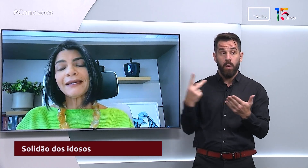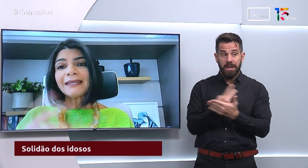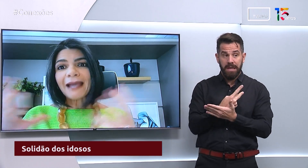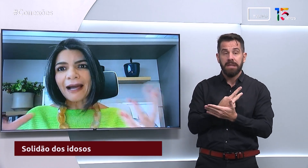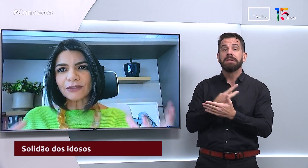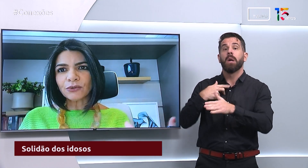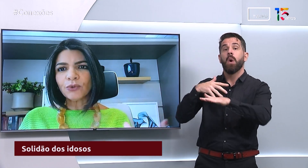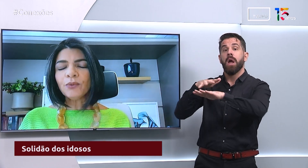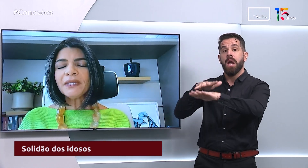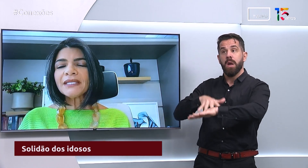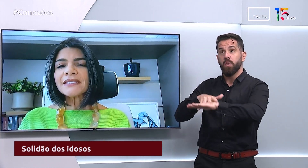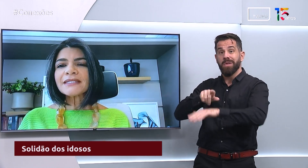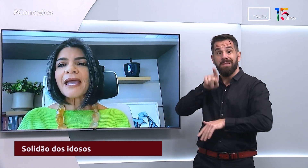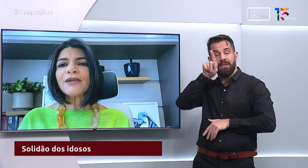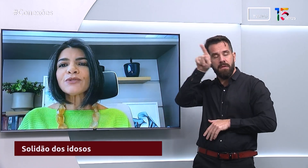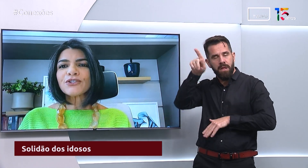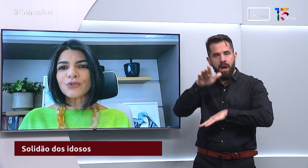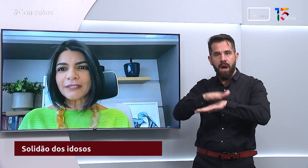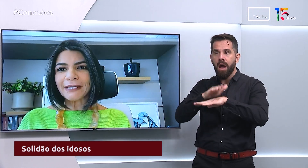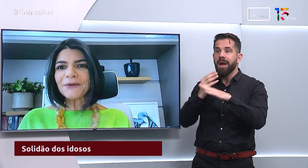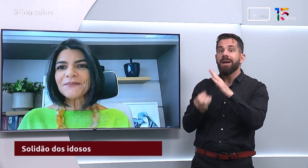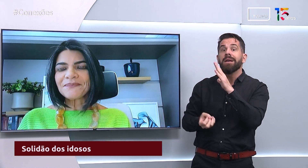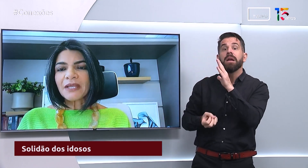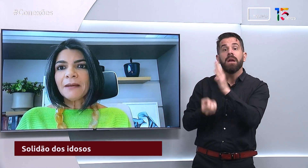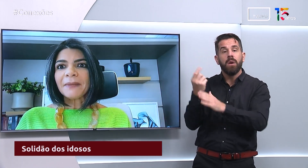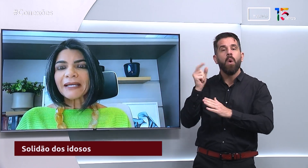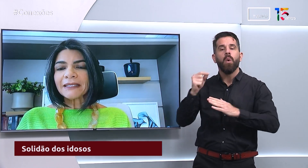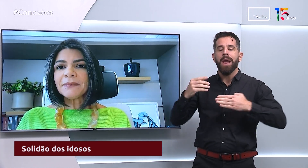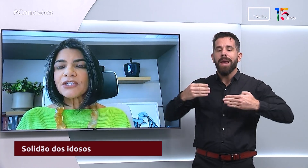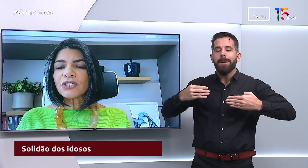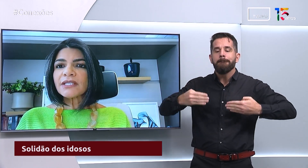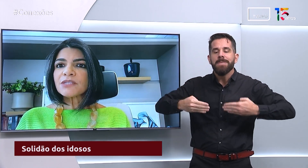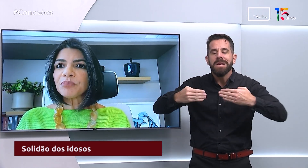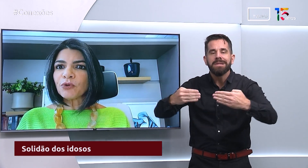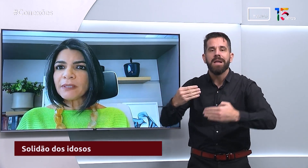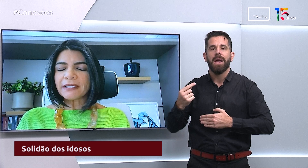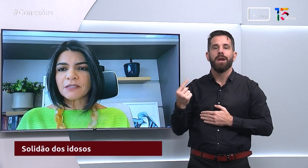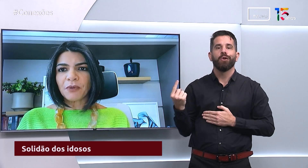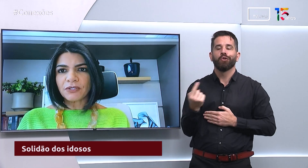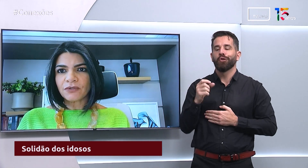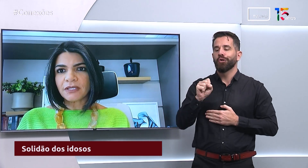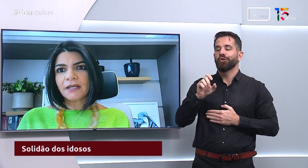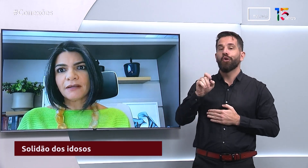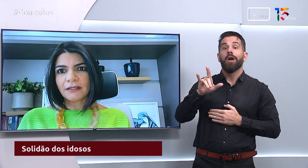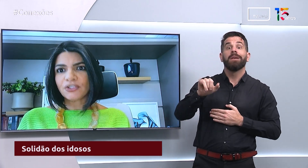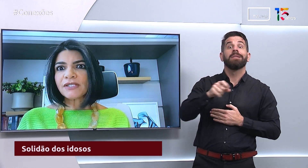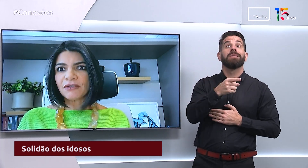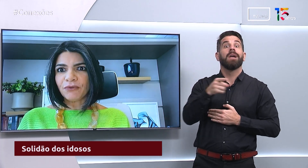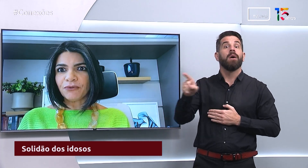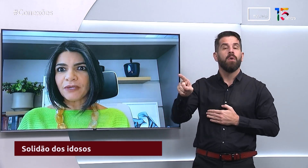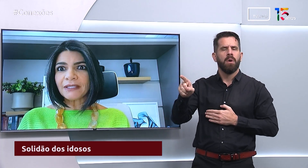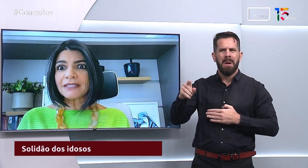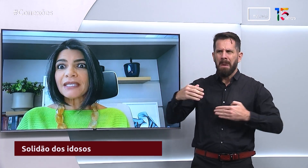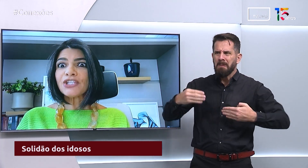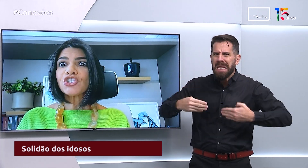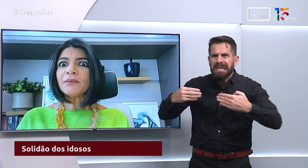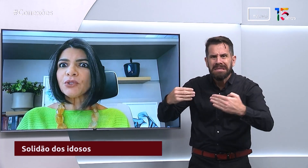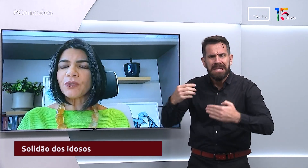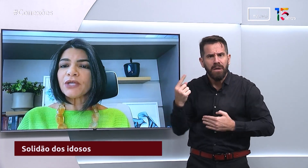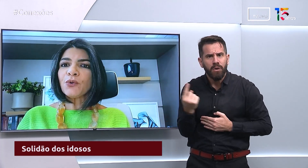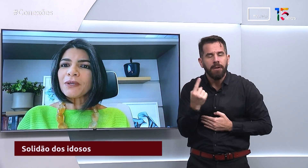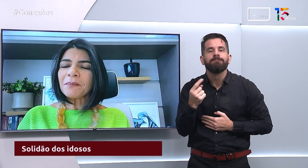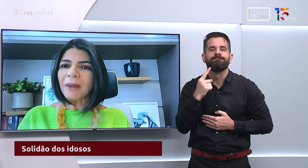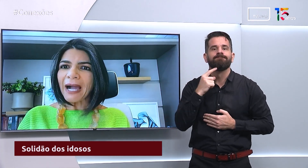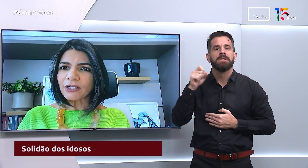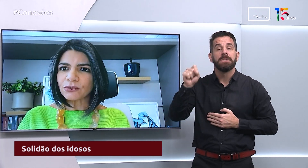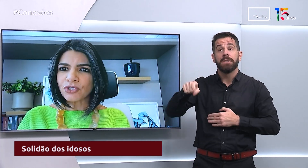ter criado o Ministério da Solidão para que medidas públicas possam ser desenvolvidas e